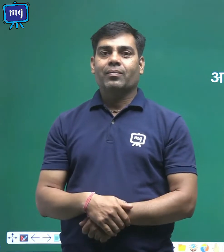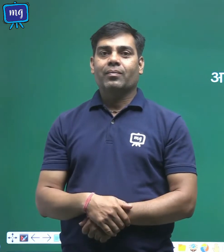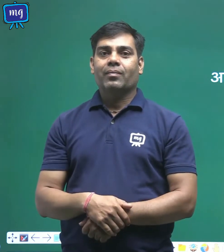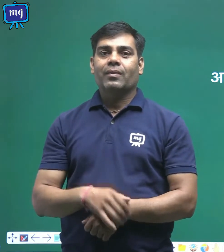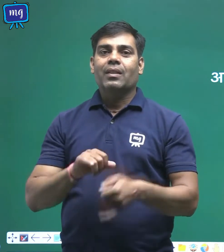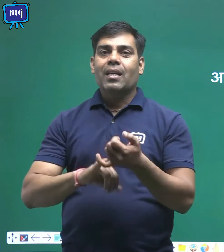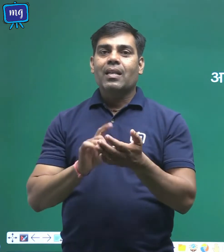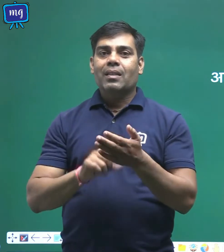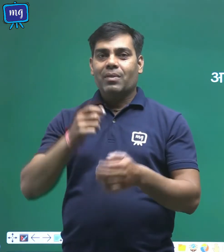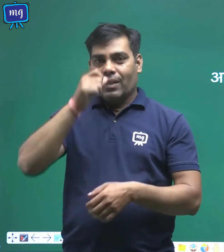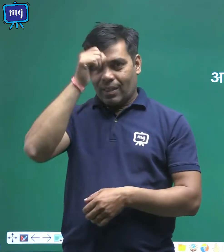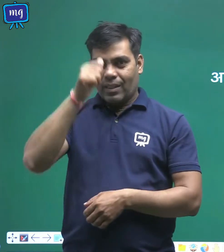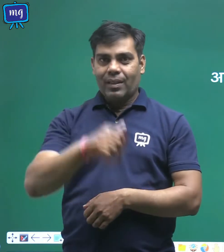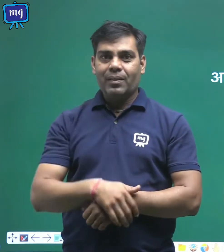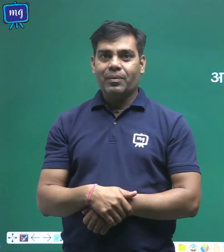विषय हिंदी